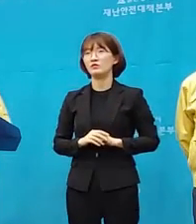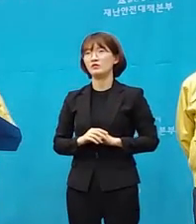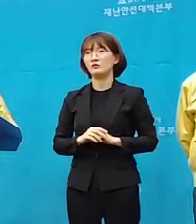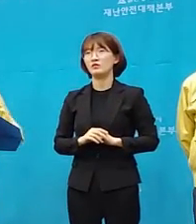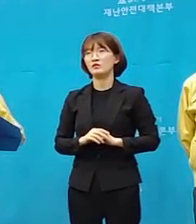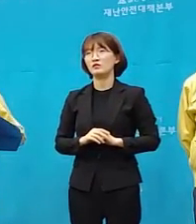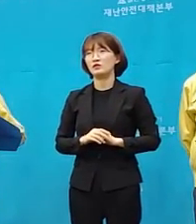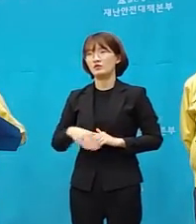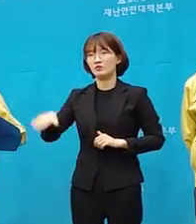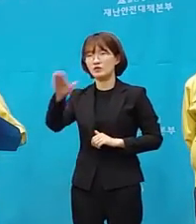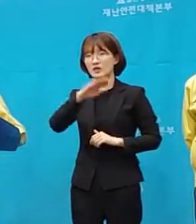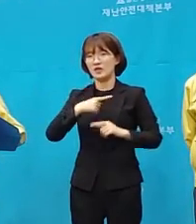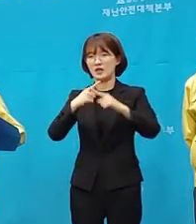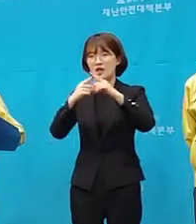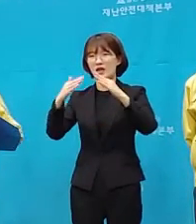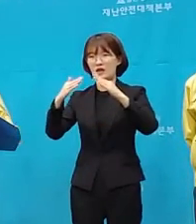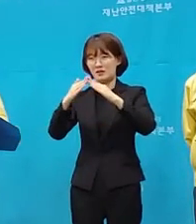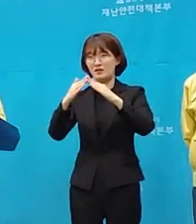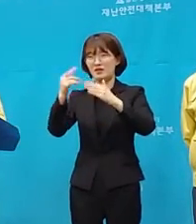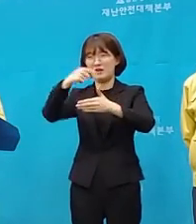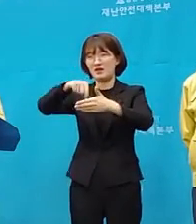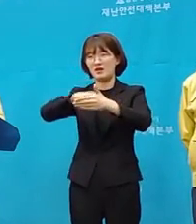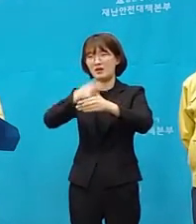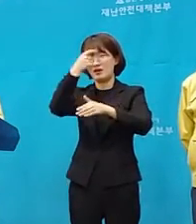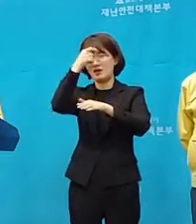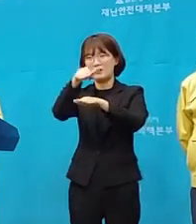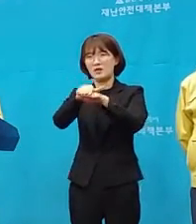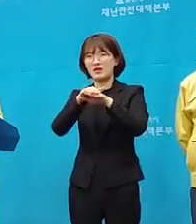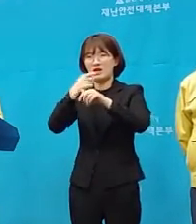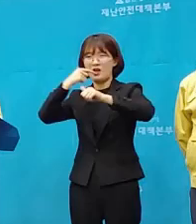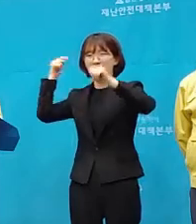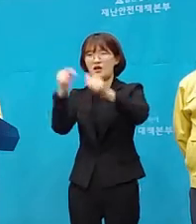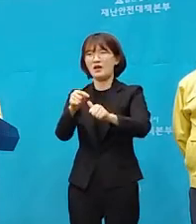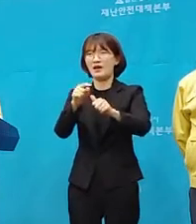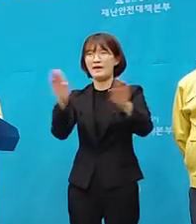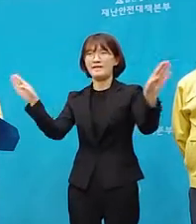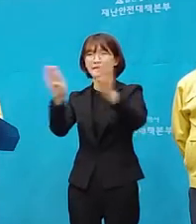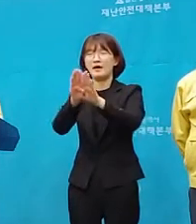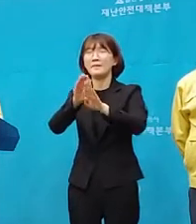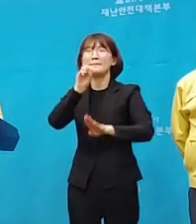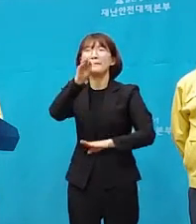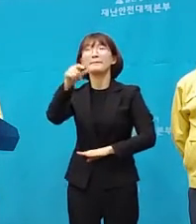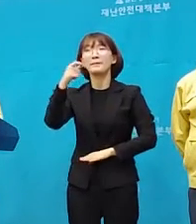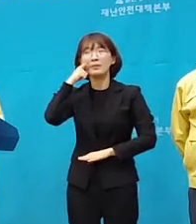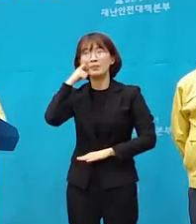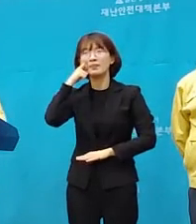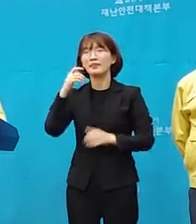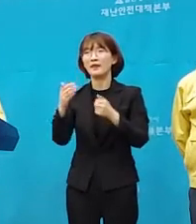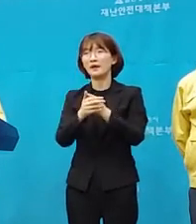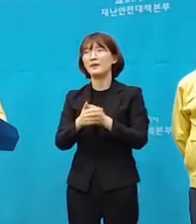저희들이 뭐 교회 예배를 갖다가 강제할 수 있는 상황은 안 되고 그래서 저희들이 오늘 또 전체